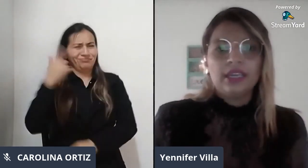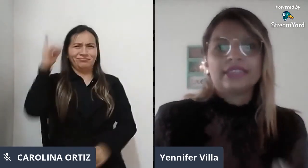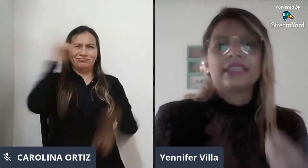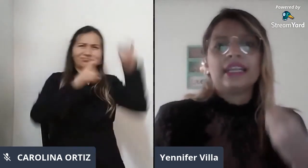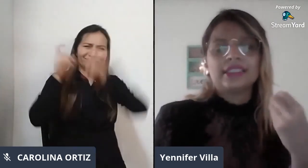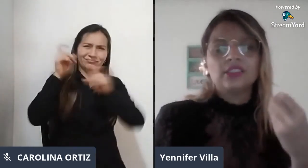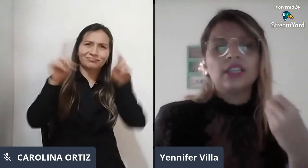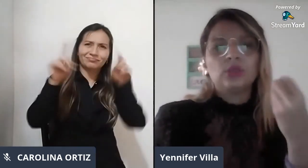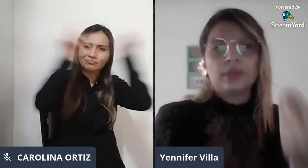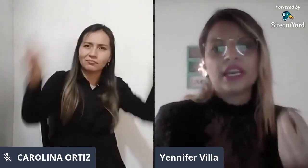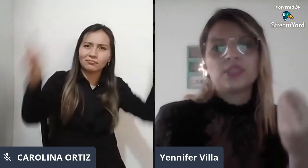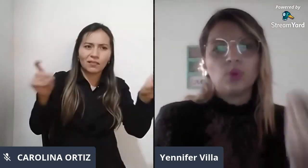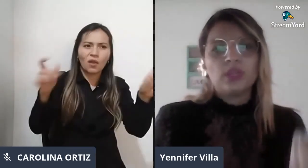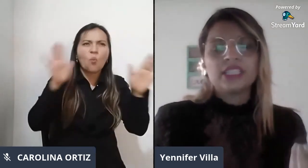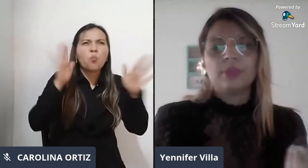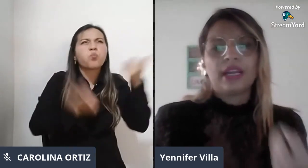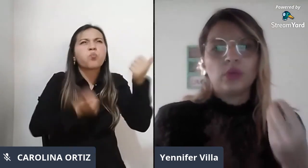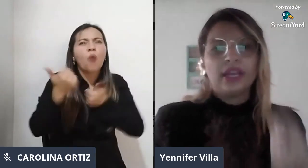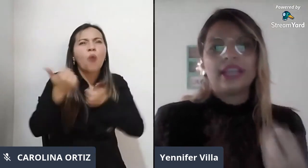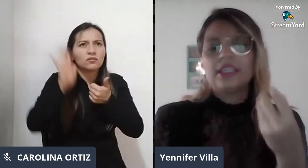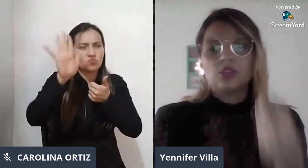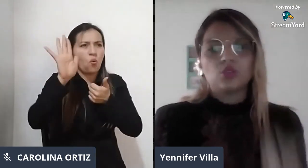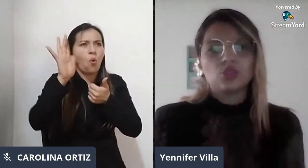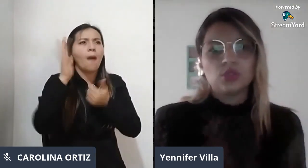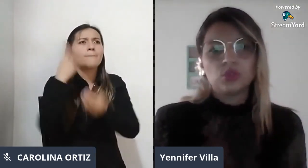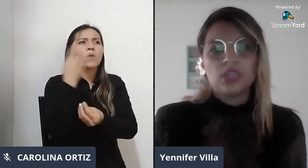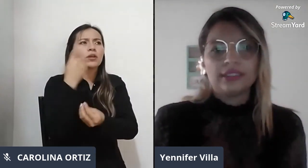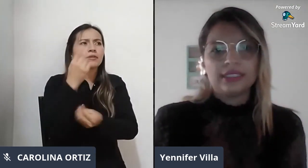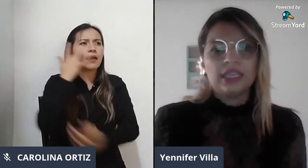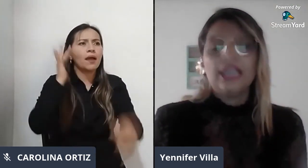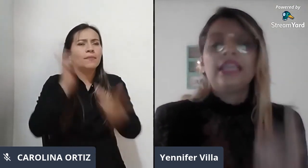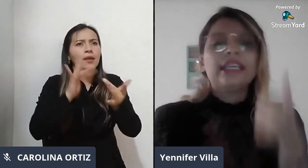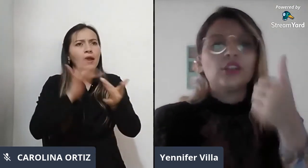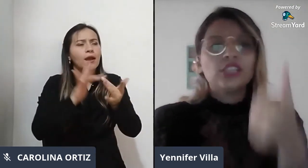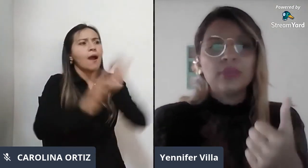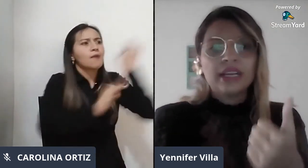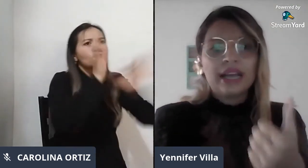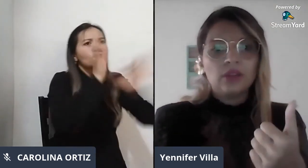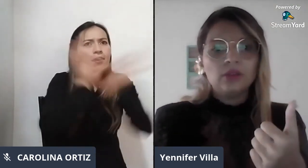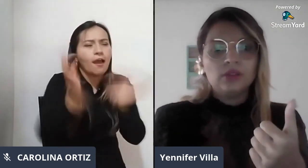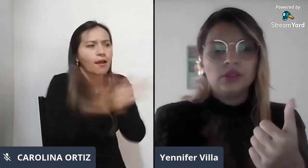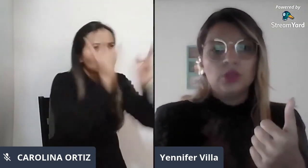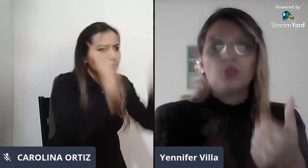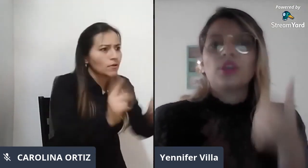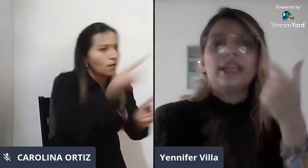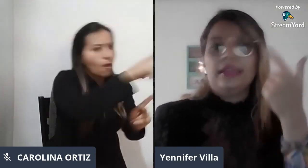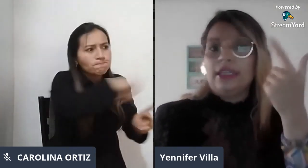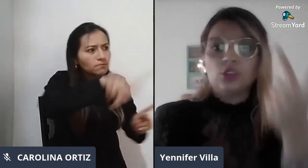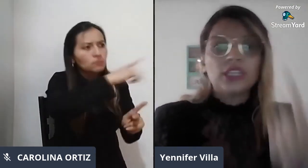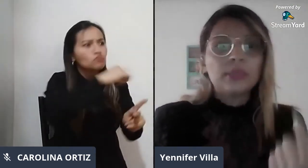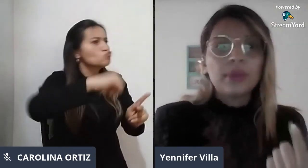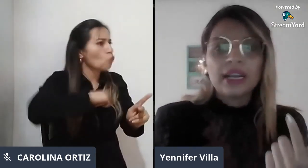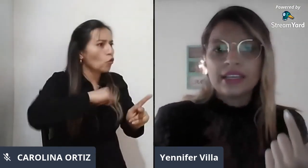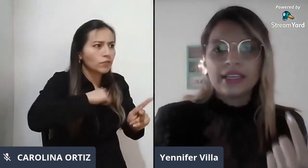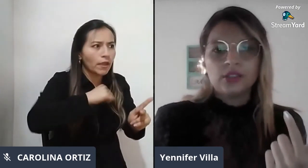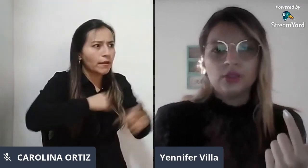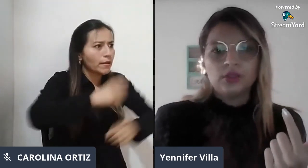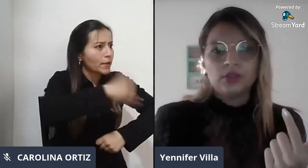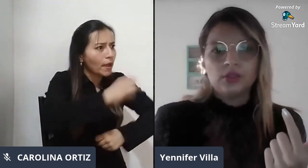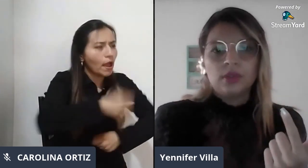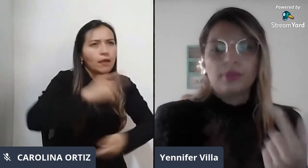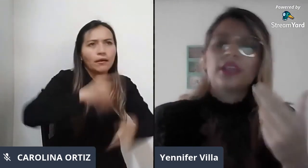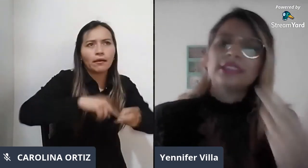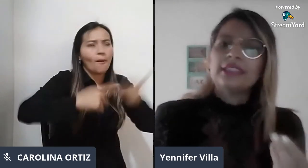hoy están haciendo las universidades públicas para cuidar a quienes son sus estudiantes y que no tienen mercado, porque que no tienen para el